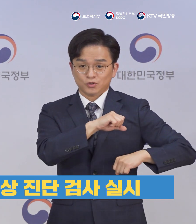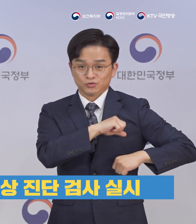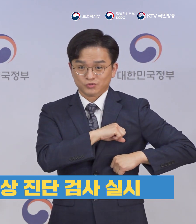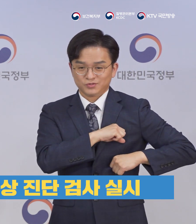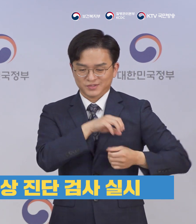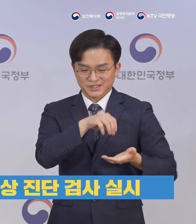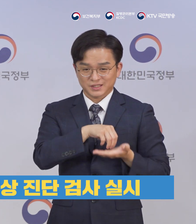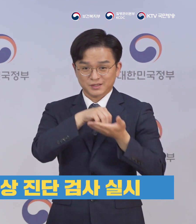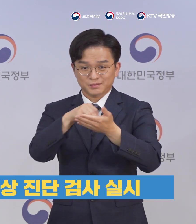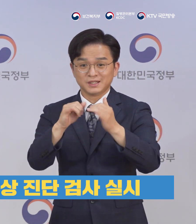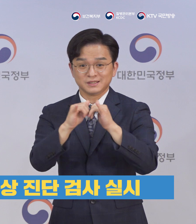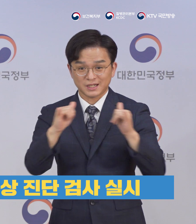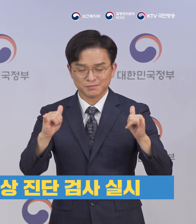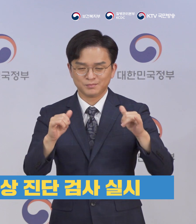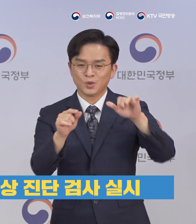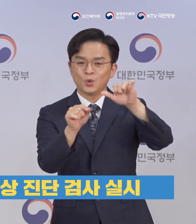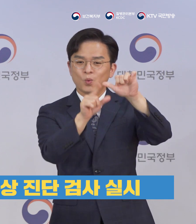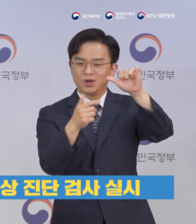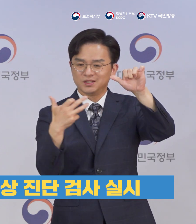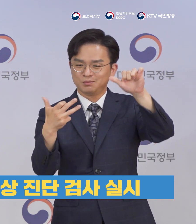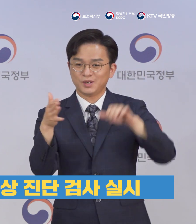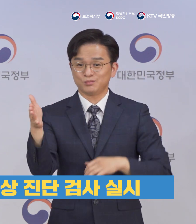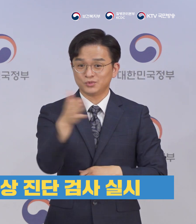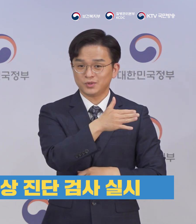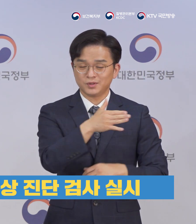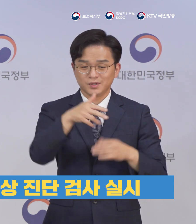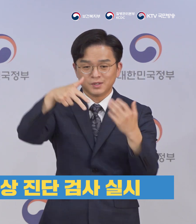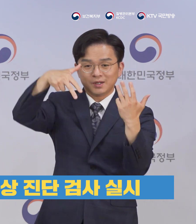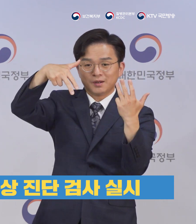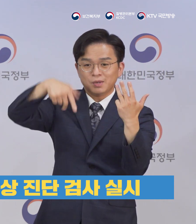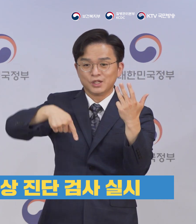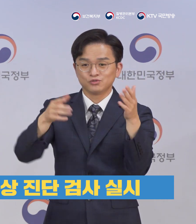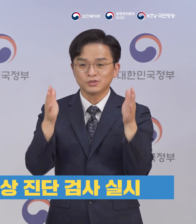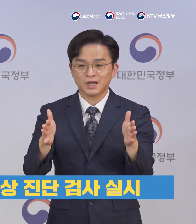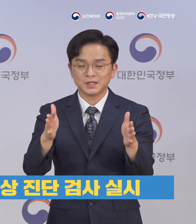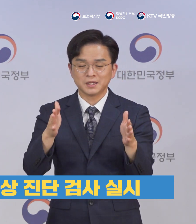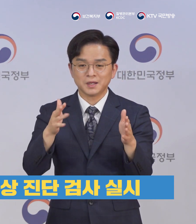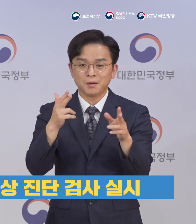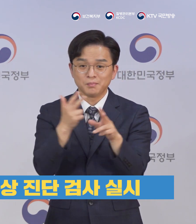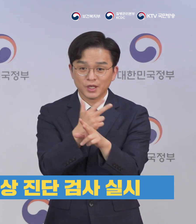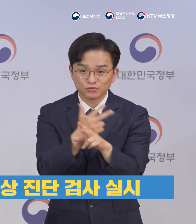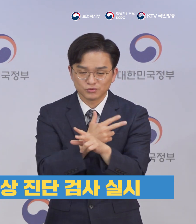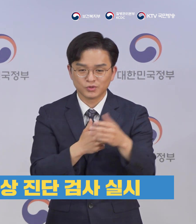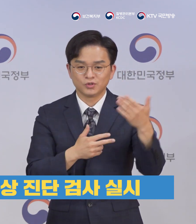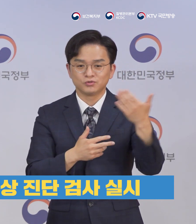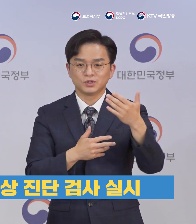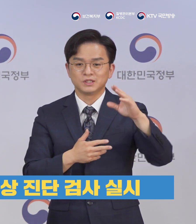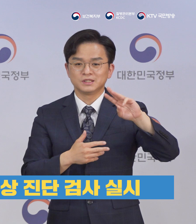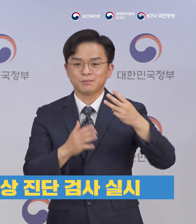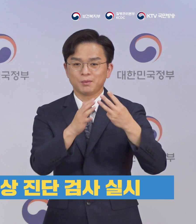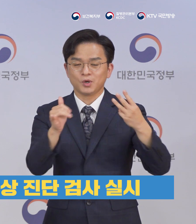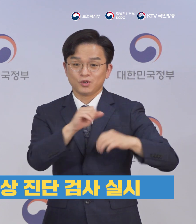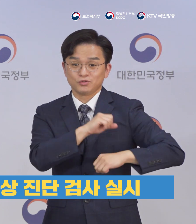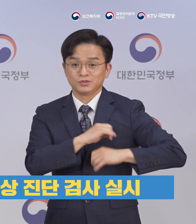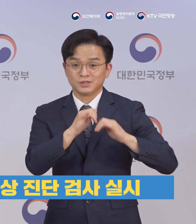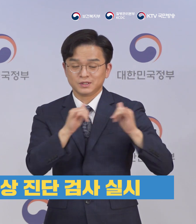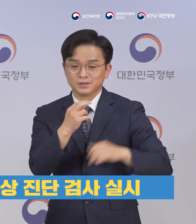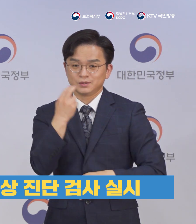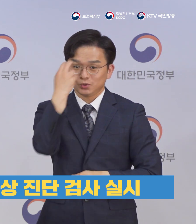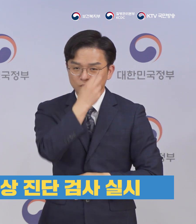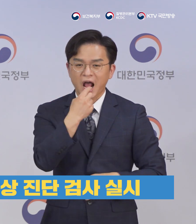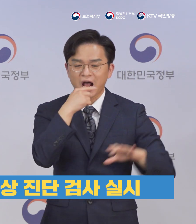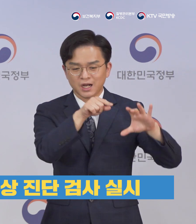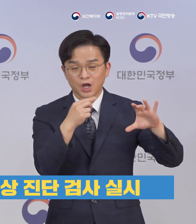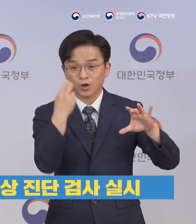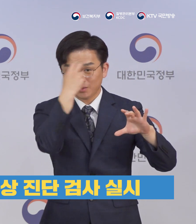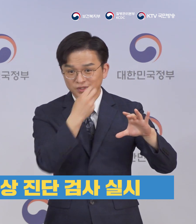군에 입대하는 입영 장병들을 대상으로 5월 18일부터 향후 8주간 매주 6,300여